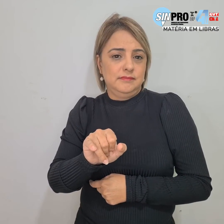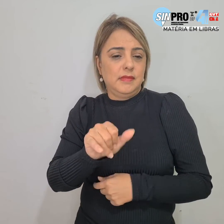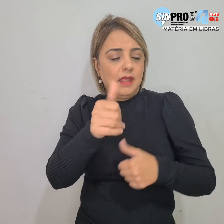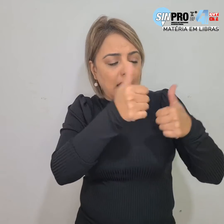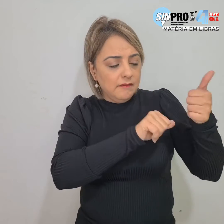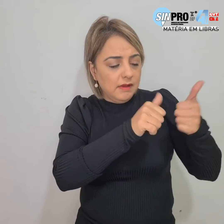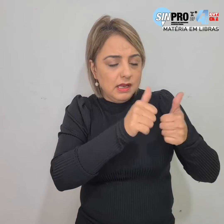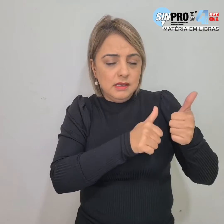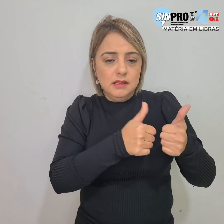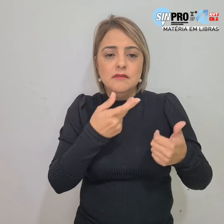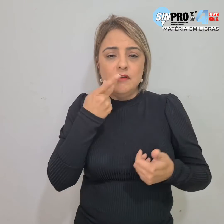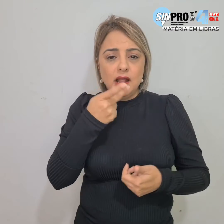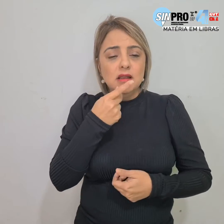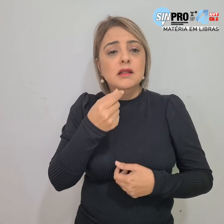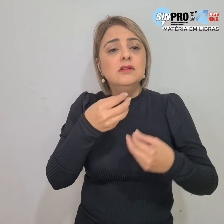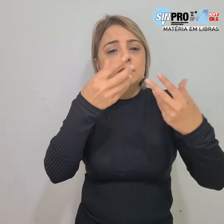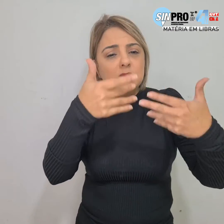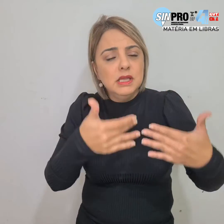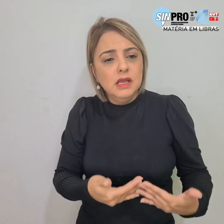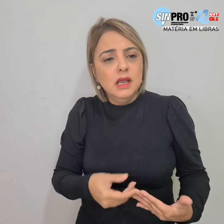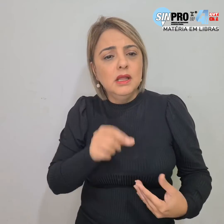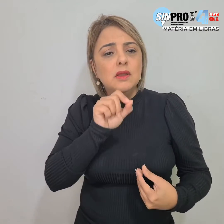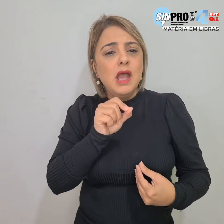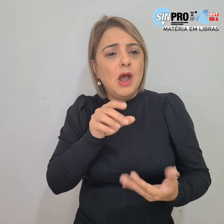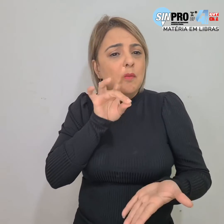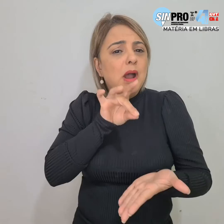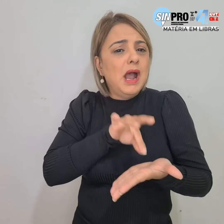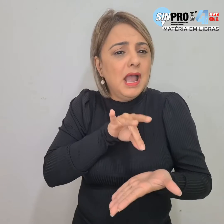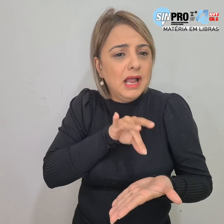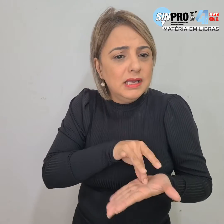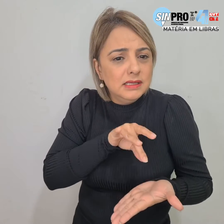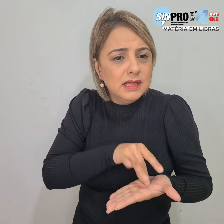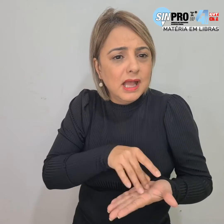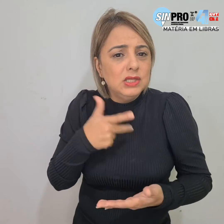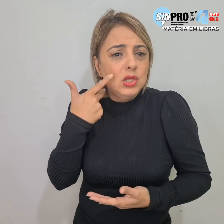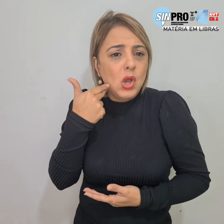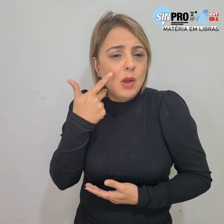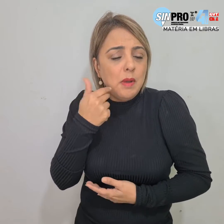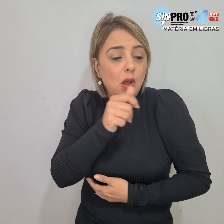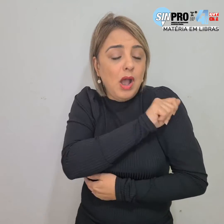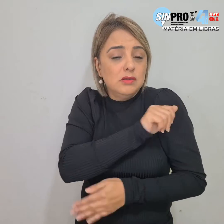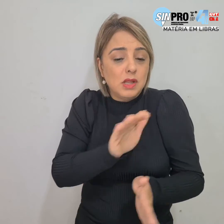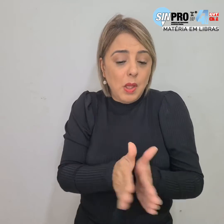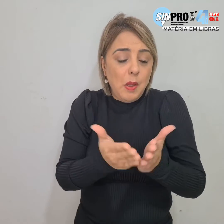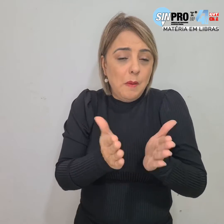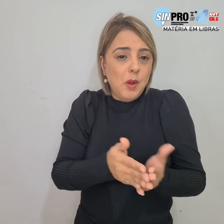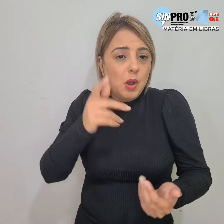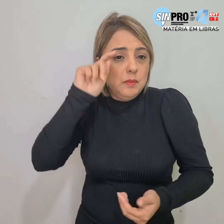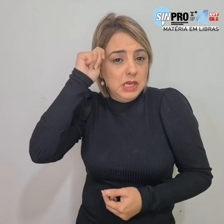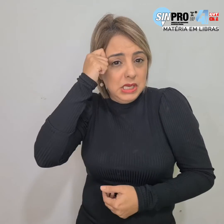sobretudo, a uma realidade mais comum aos alunos pobres e negros que vivem na periferia das grandes